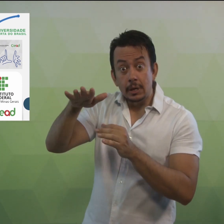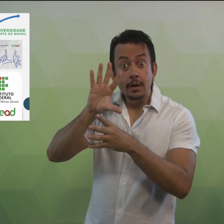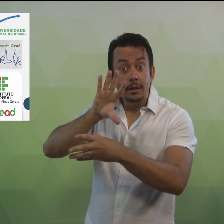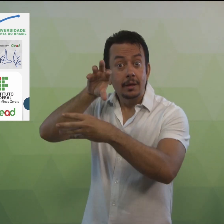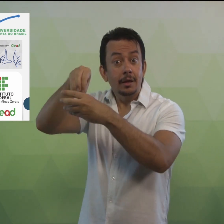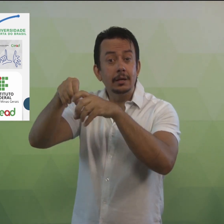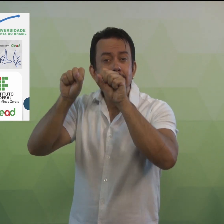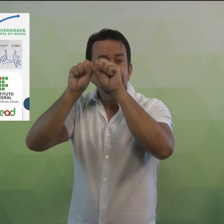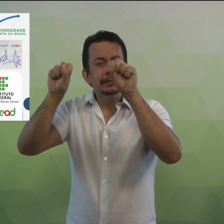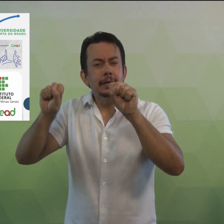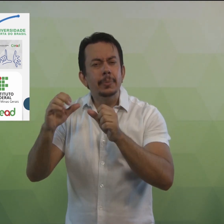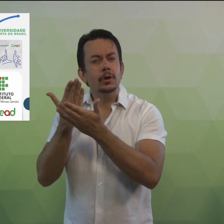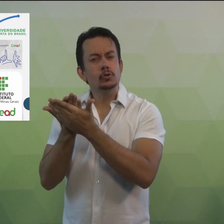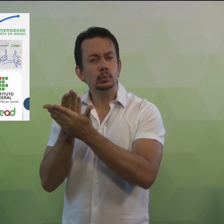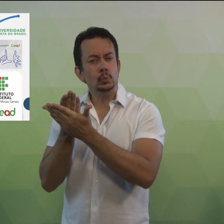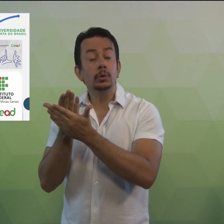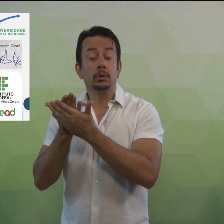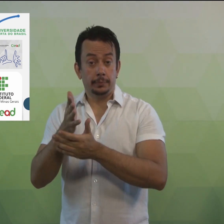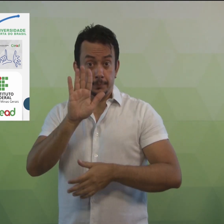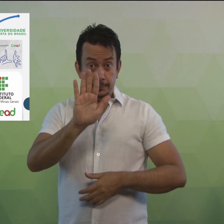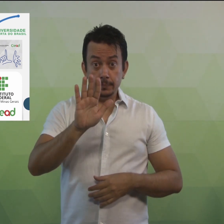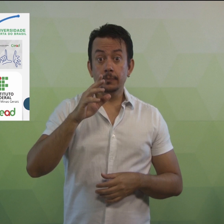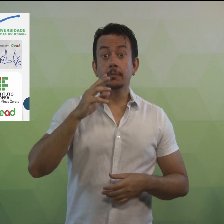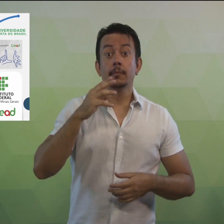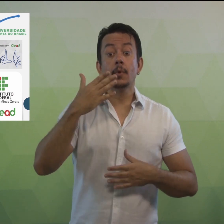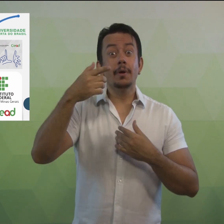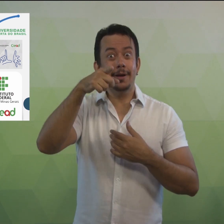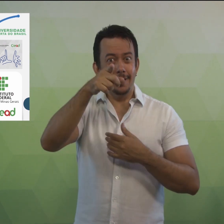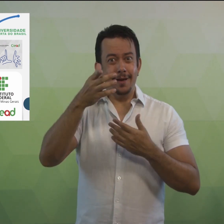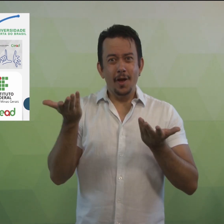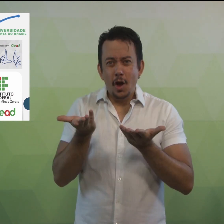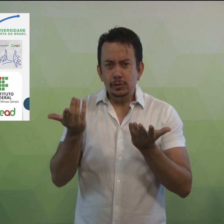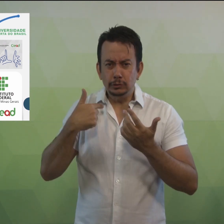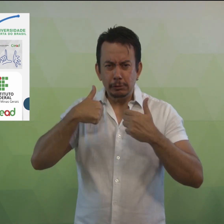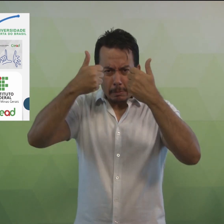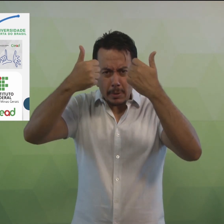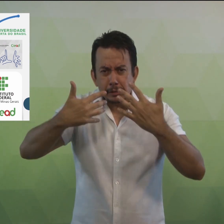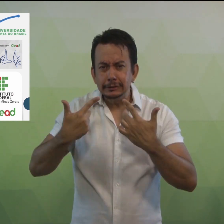e a sintaxe, tudo relacionado a esse sistema linguístico.